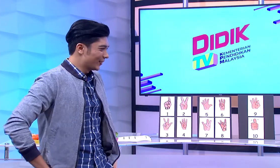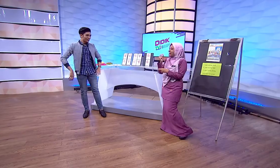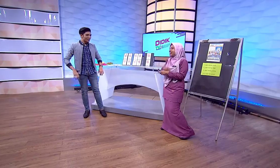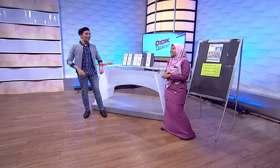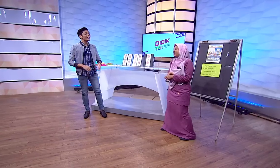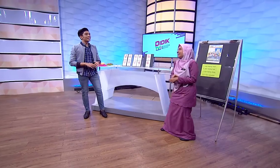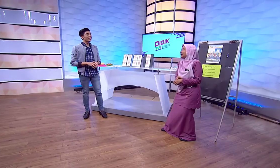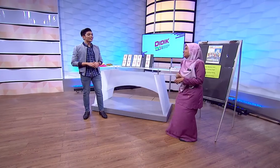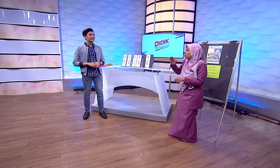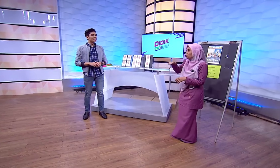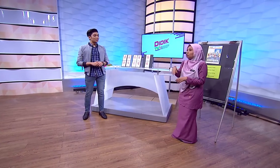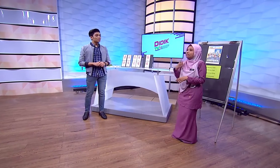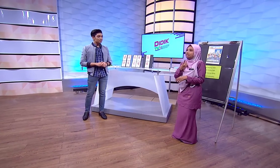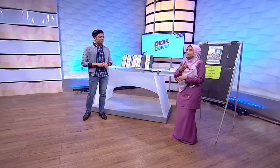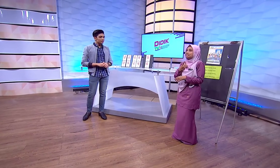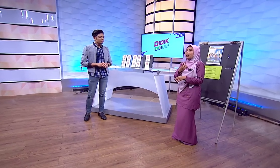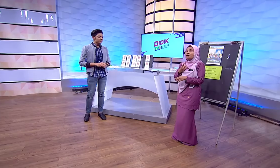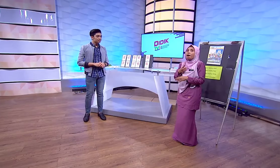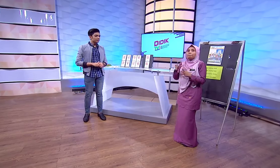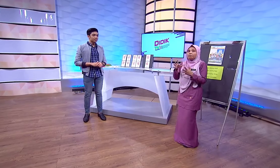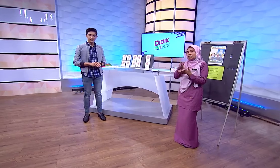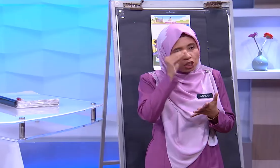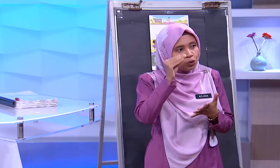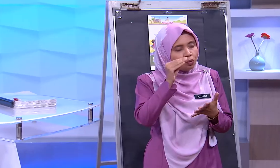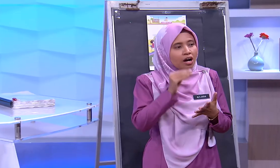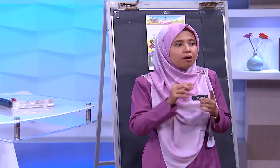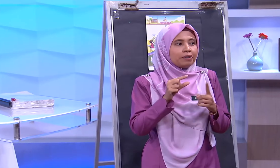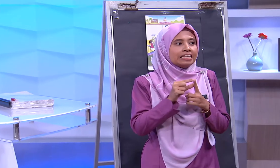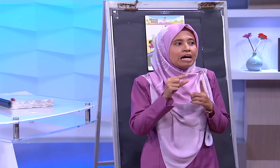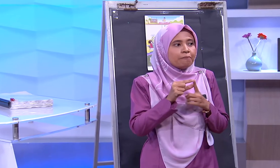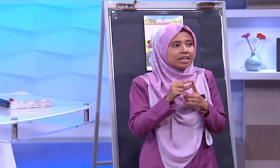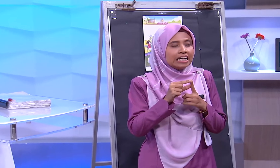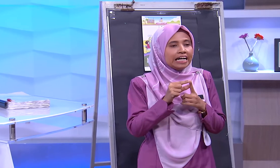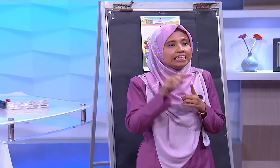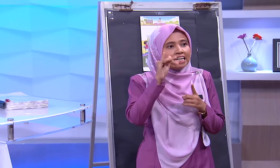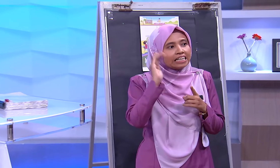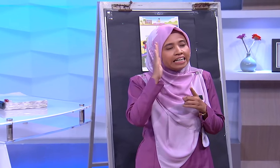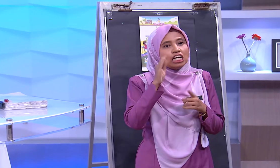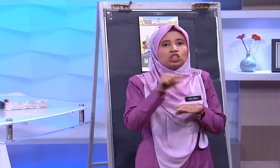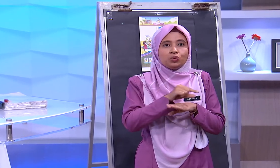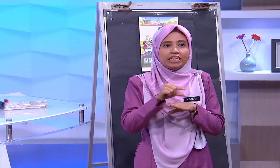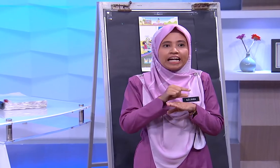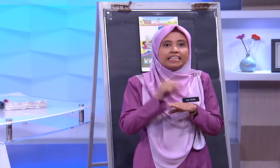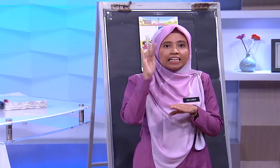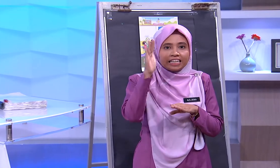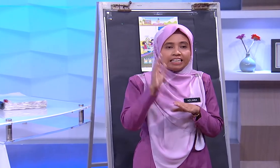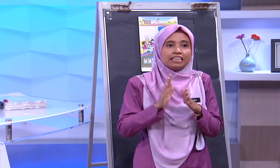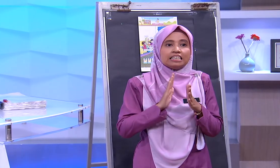Anjing sebelum tuh gitu kena belajar dulu ya nyataan perkataannya Angke digunakan yang akan kita